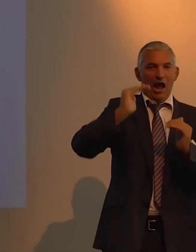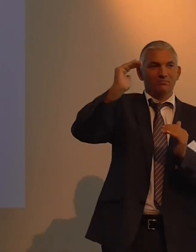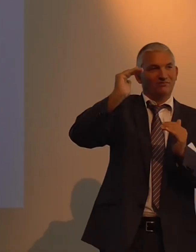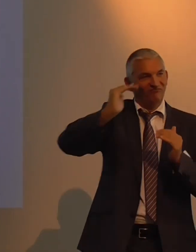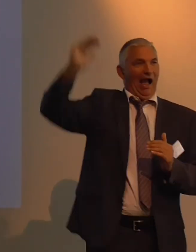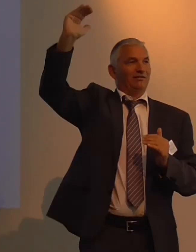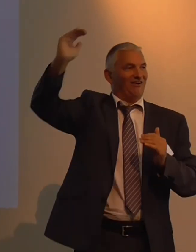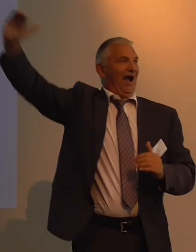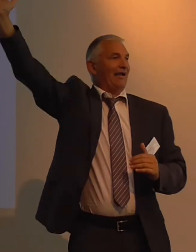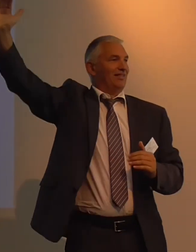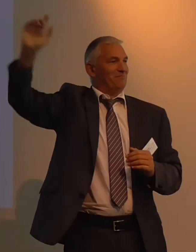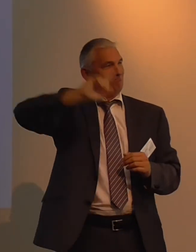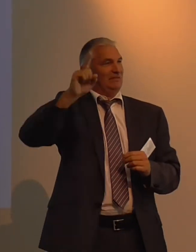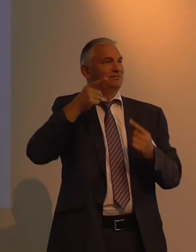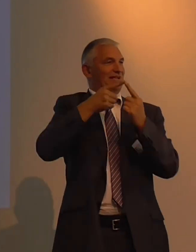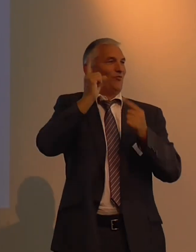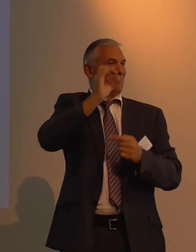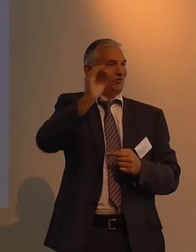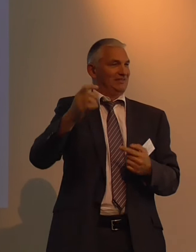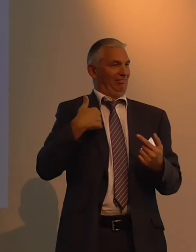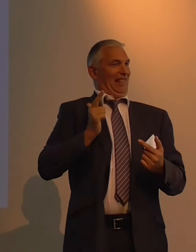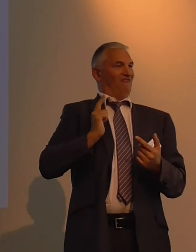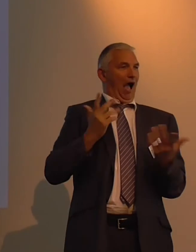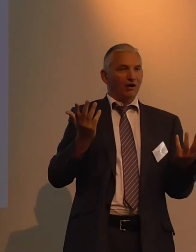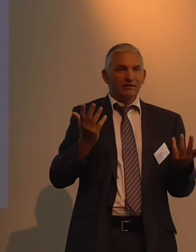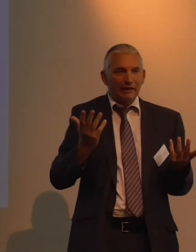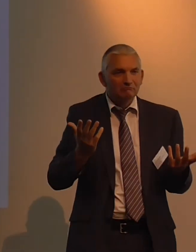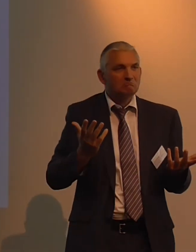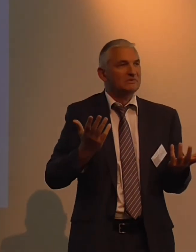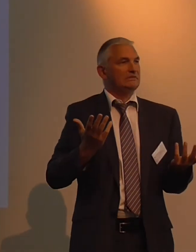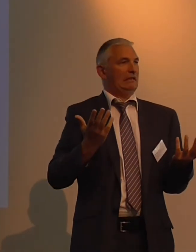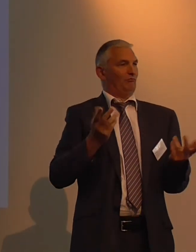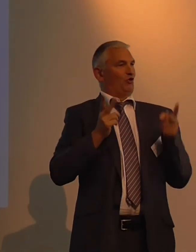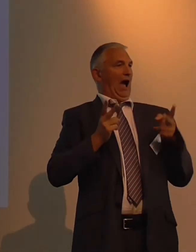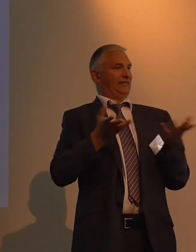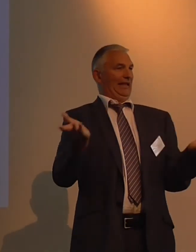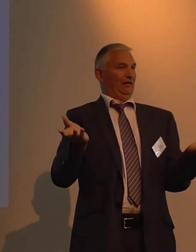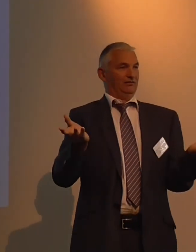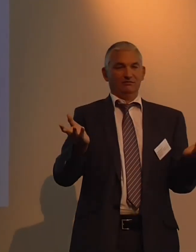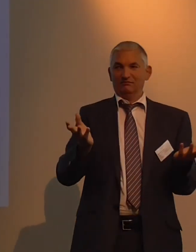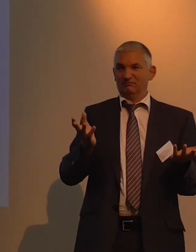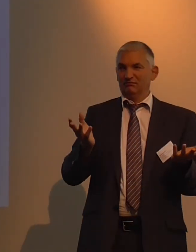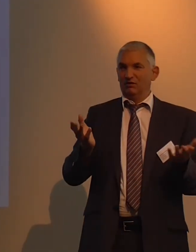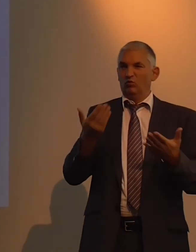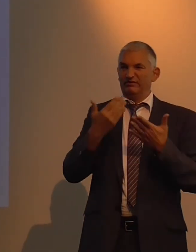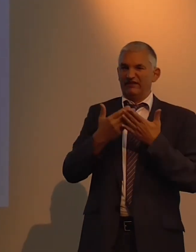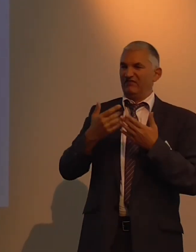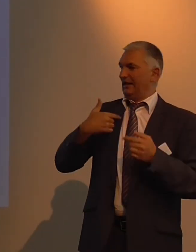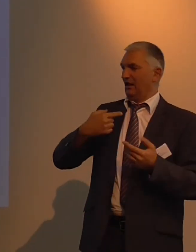haben eigentlich erwartet, dass diese Steigerung so weiter mitgenommen wird, bis wir die 100%-Marke erreicht haben. Und wir finden das sehr schade, dass es eben noch nicht